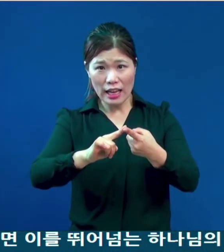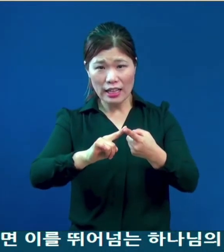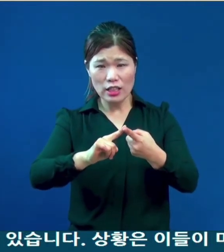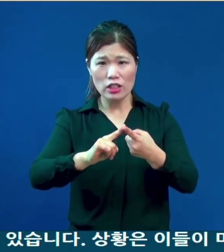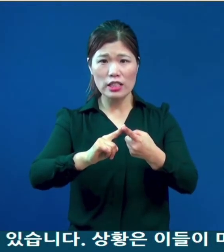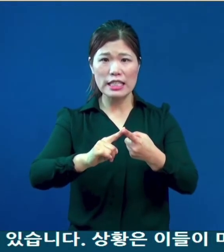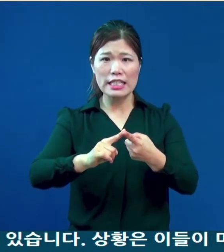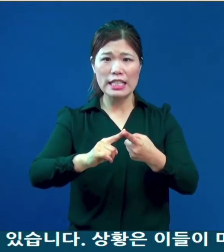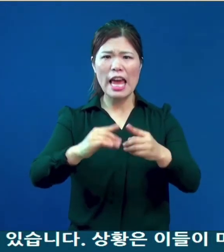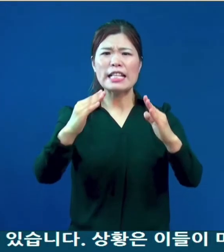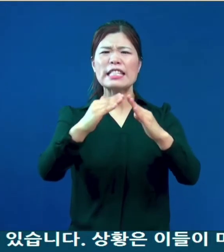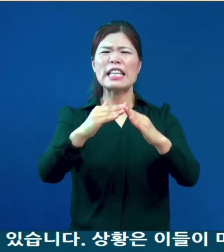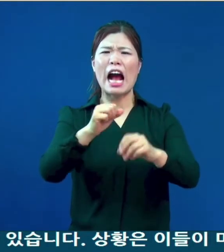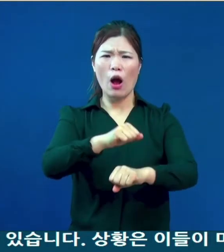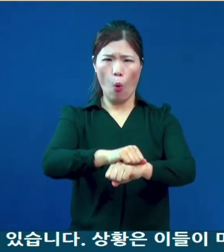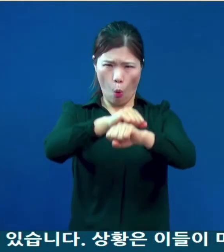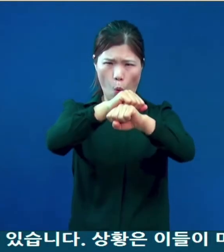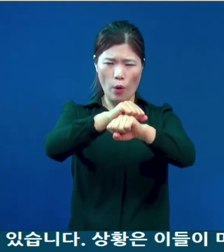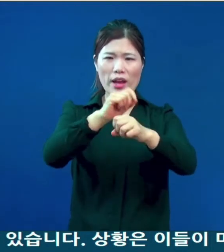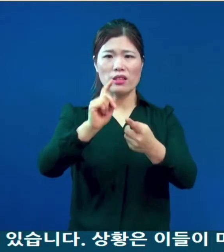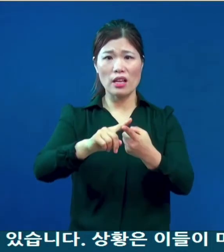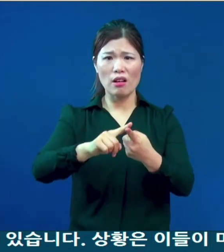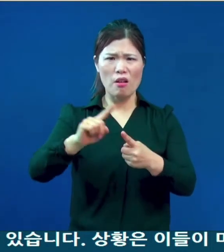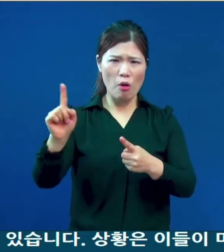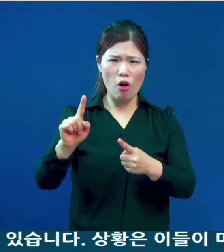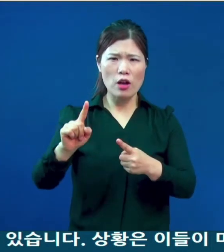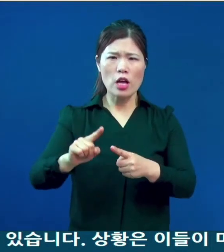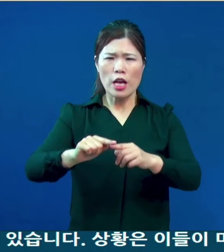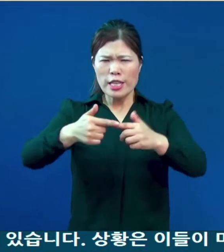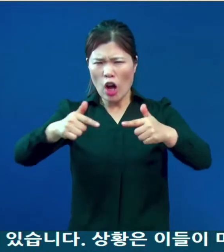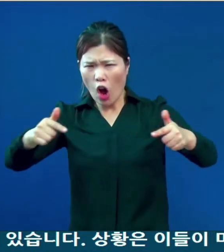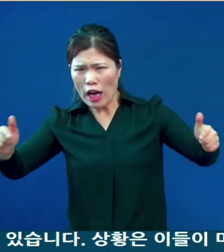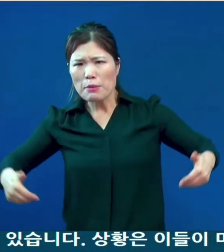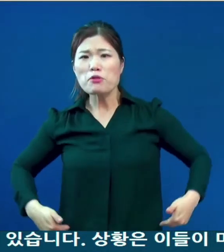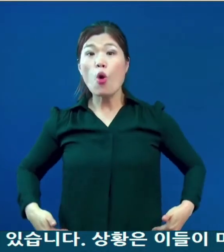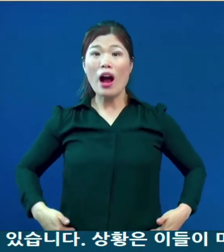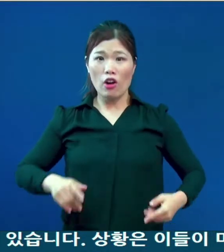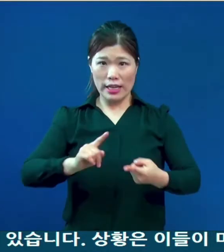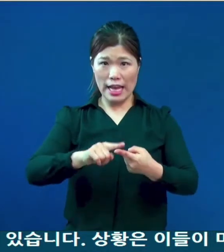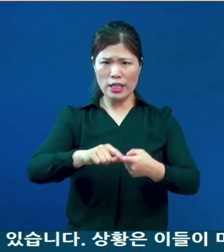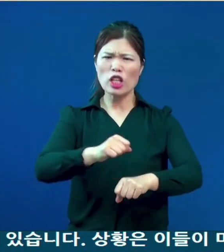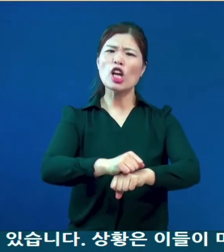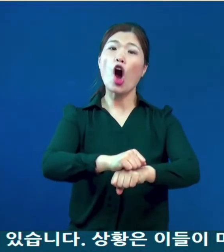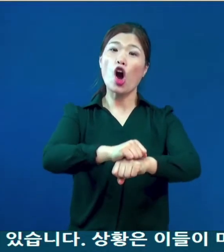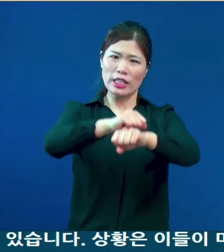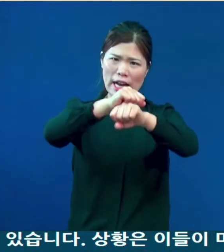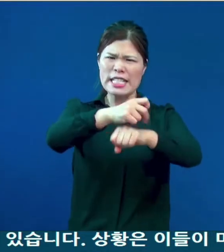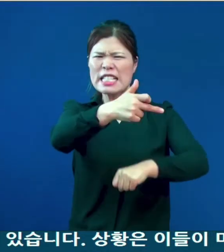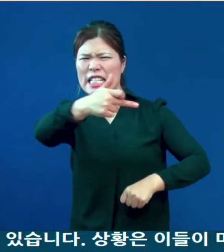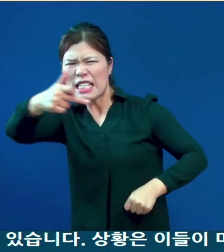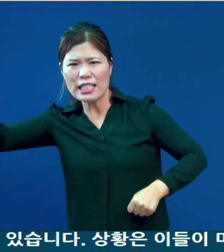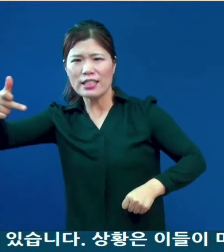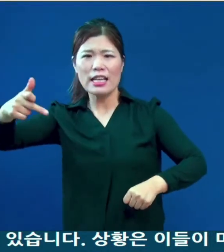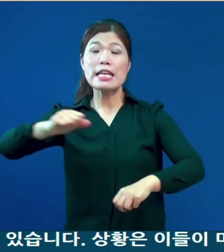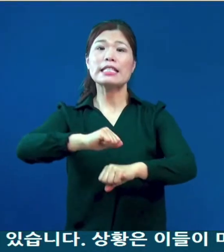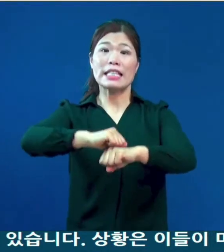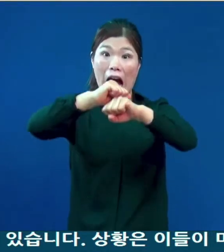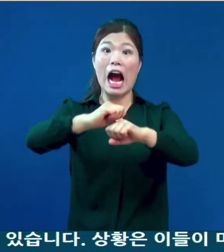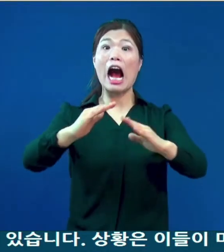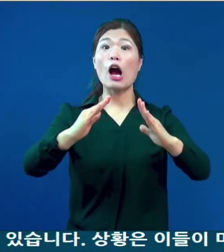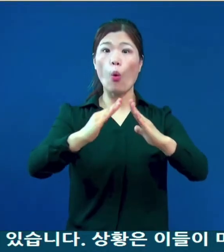대비해서 곡물과 병기, 온갖 좋은 것, 필요한 것들을 저장해 놓은 대규모의 창고인데,